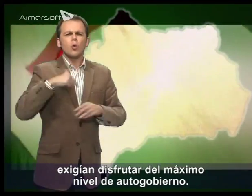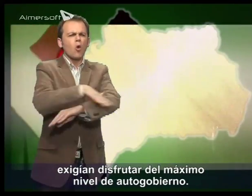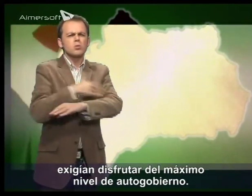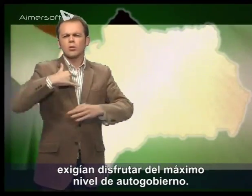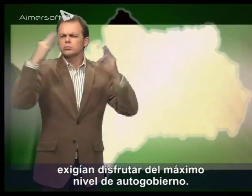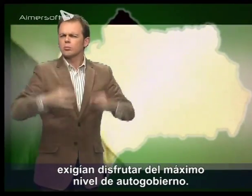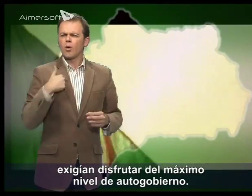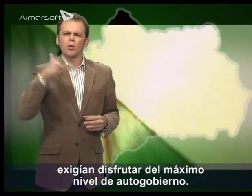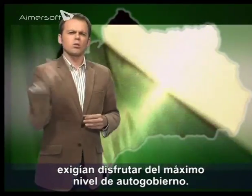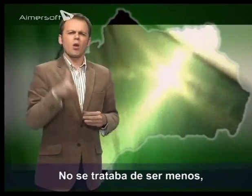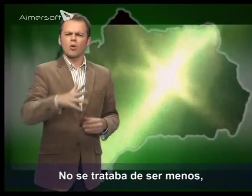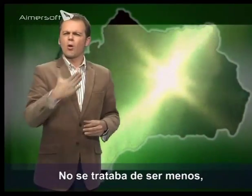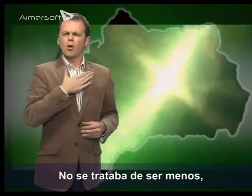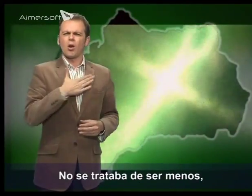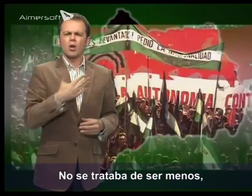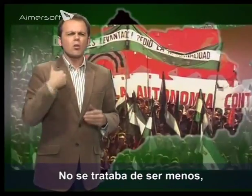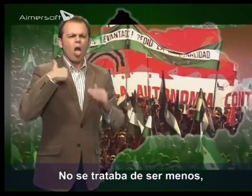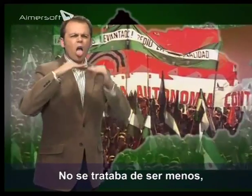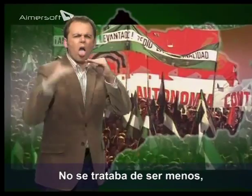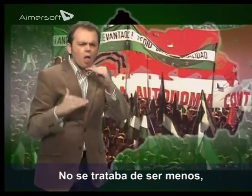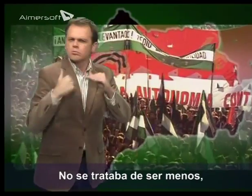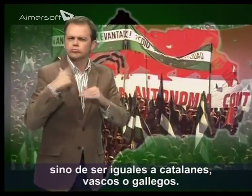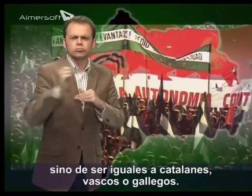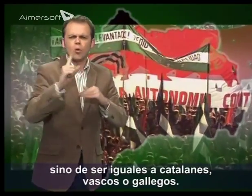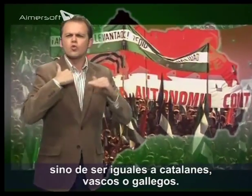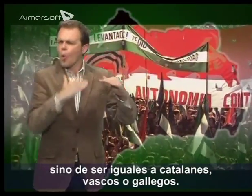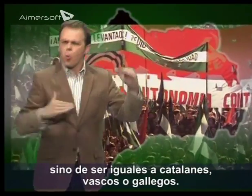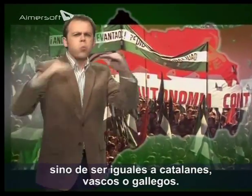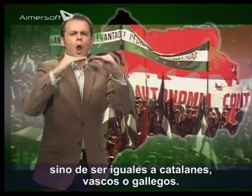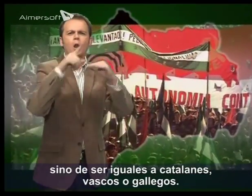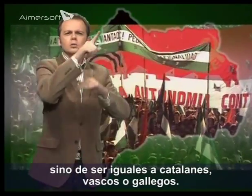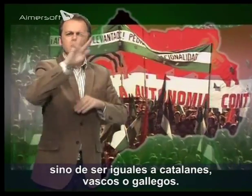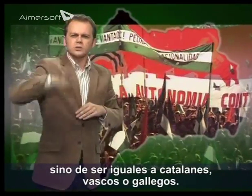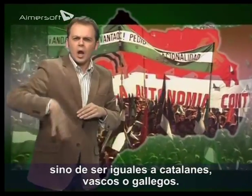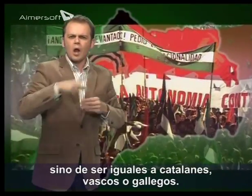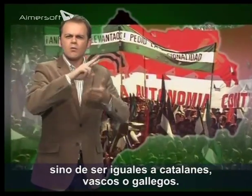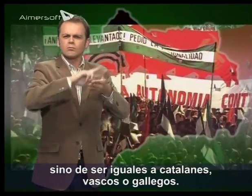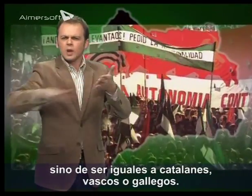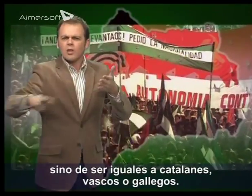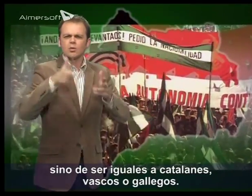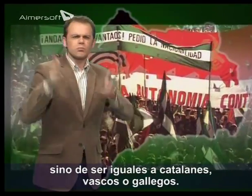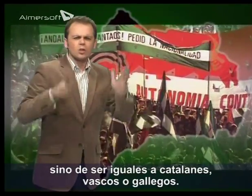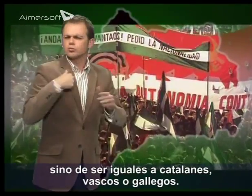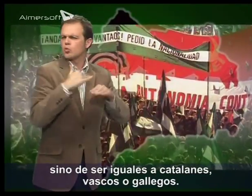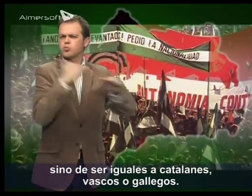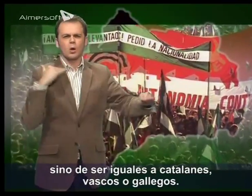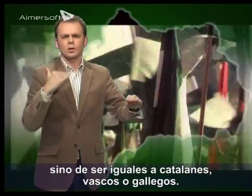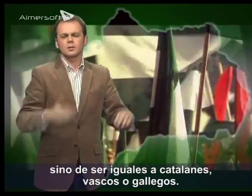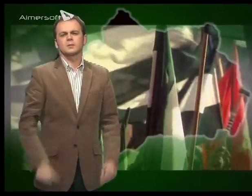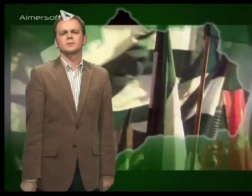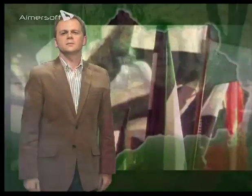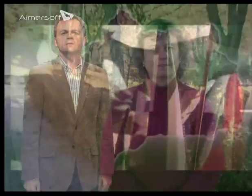nivel de autogobierno. No se trataba de ser menos, sino de ser iguales a catalanes, vascos o gallegos.